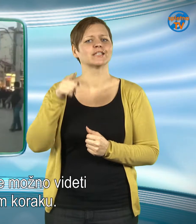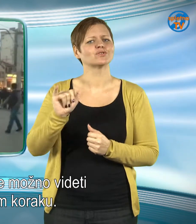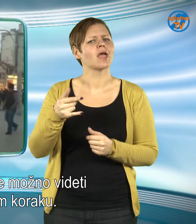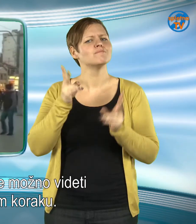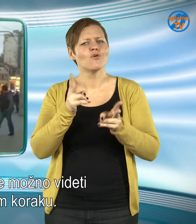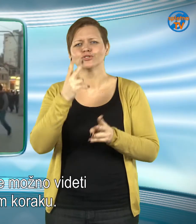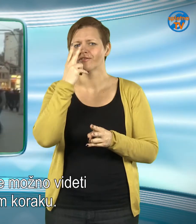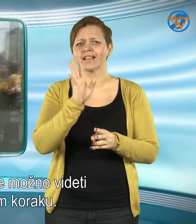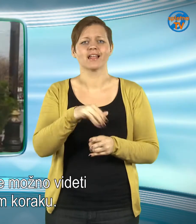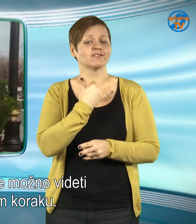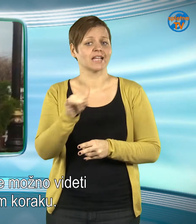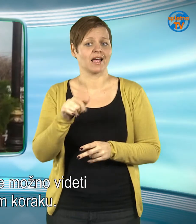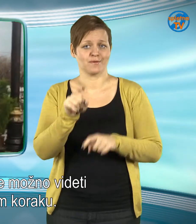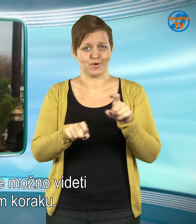Znamenitosti je možno videti na vsakem koraku.